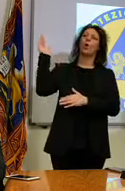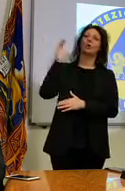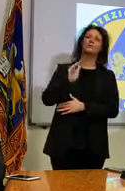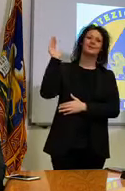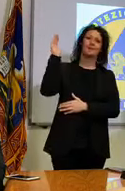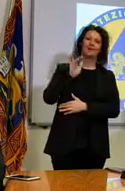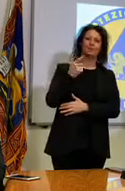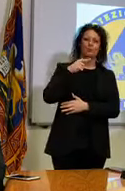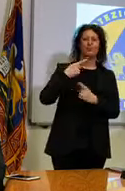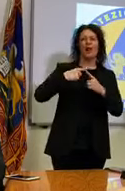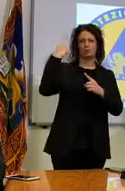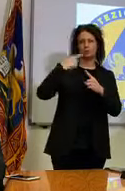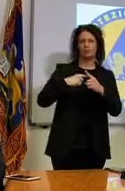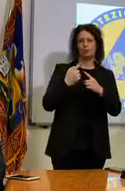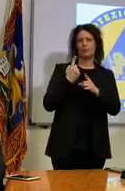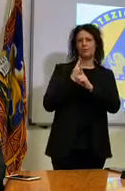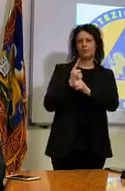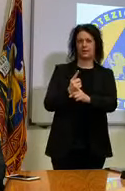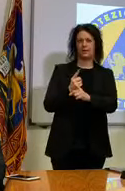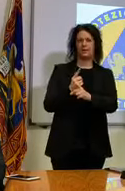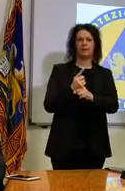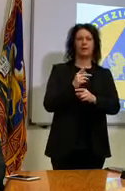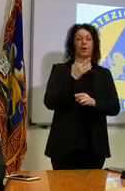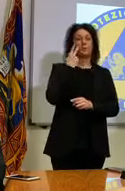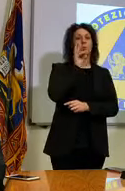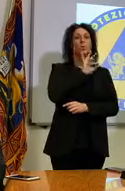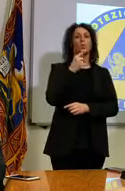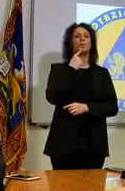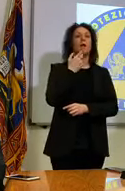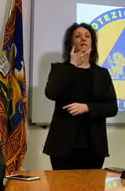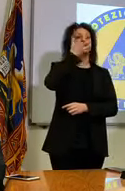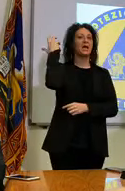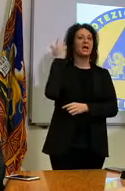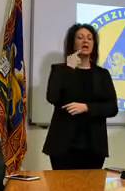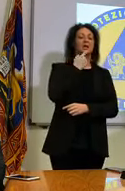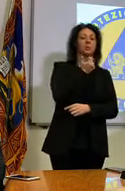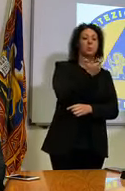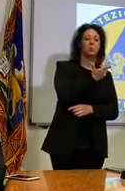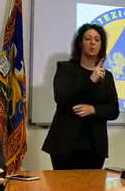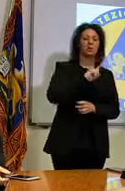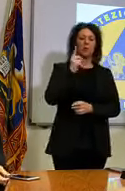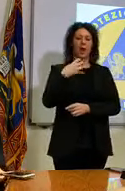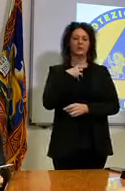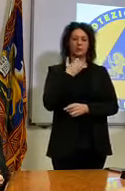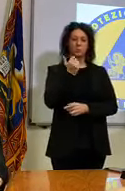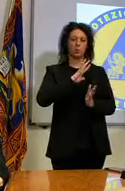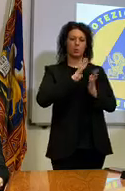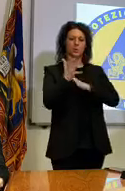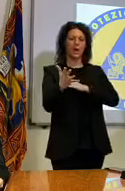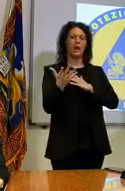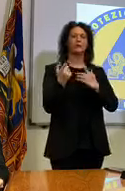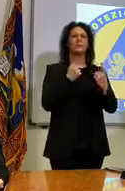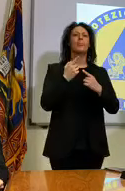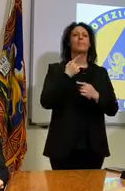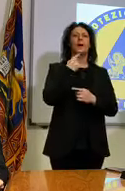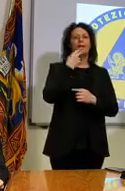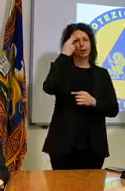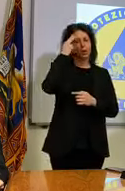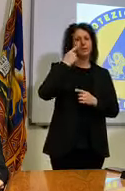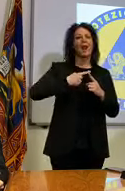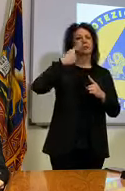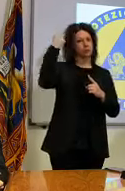letto qualcuno che dice: ma Zaia dice un numero il giorno dopo, il suo assessore dice un altro il giorno dopo. Ci sono più consegne